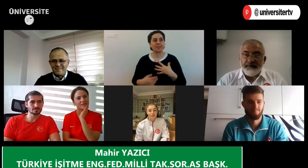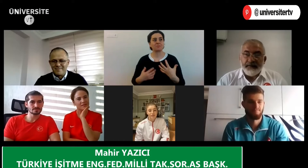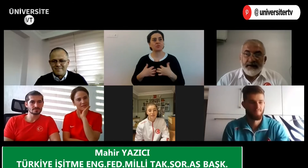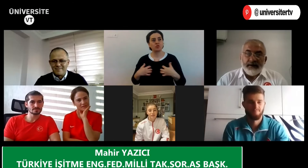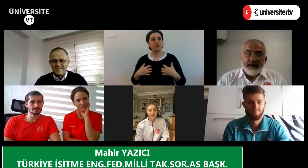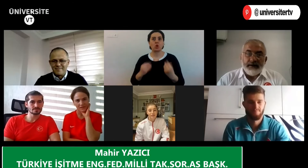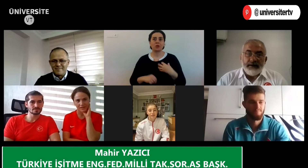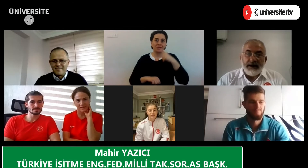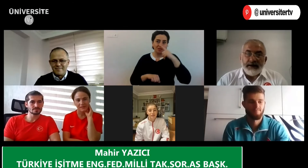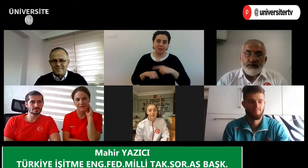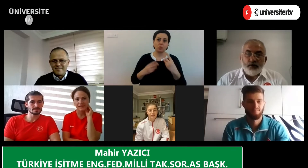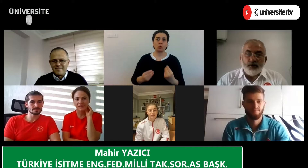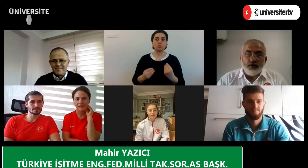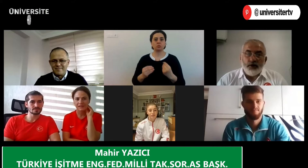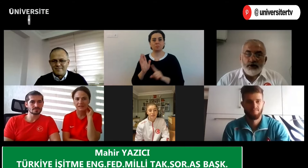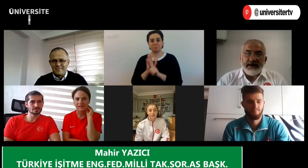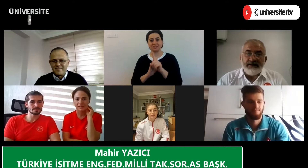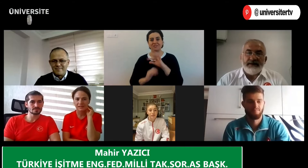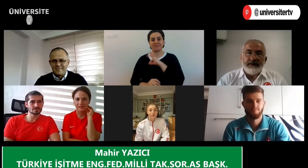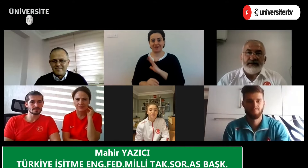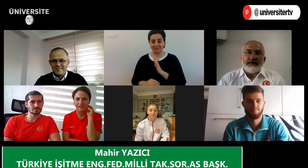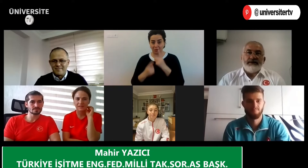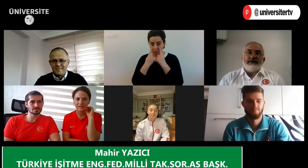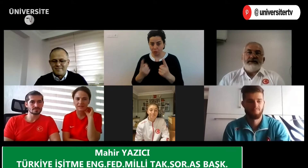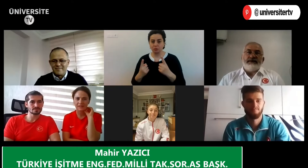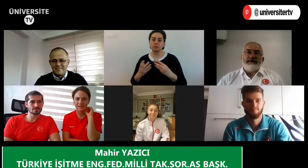aslında yani bu grubu özel